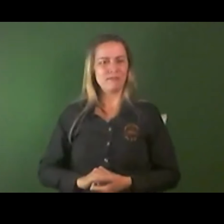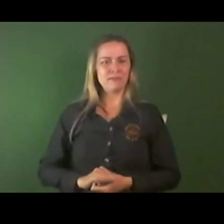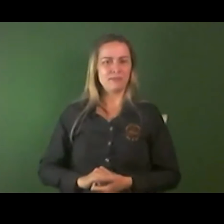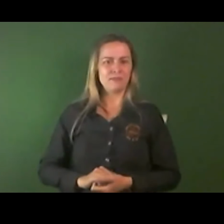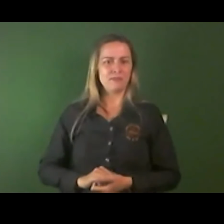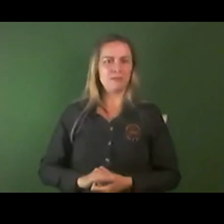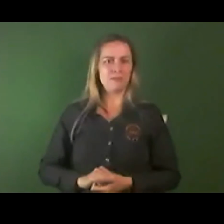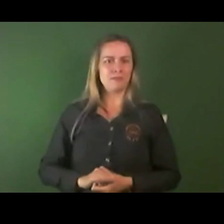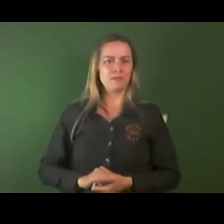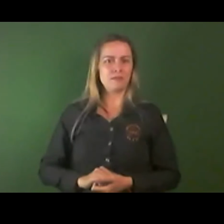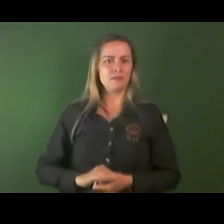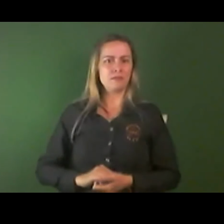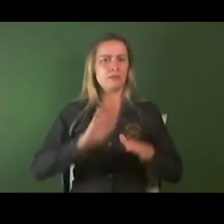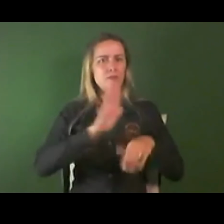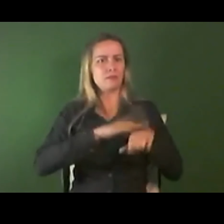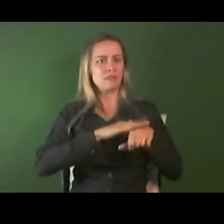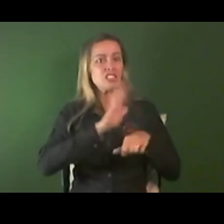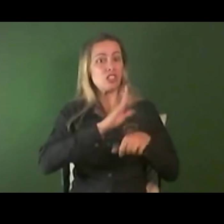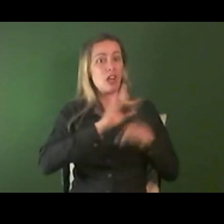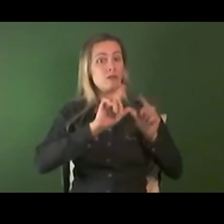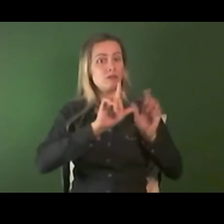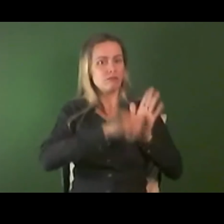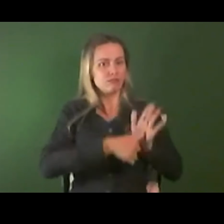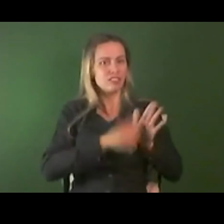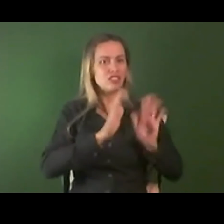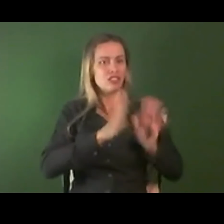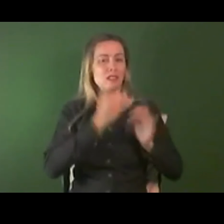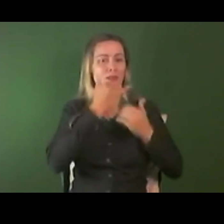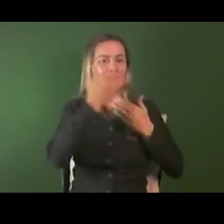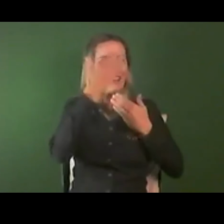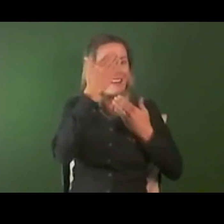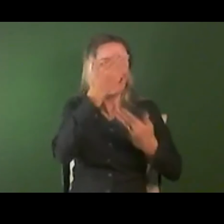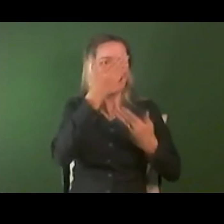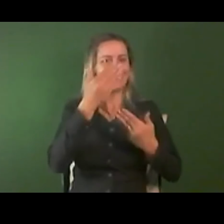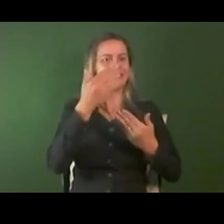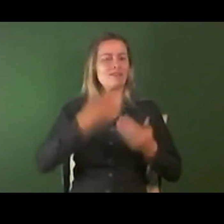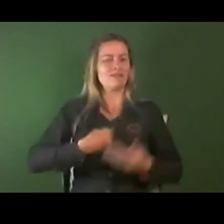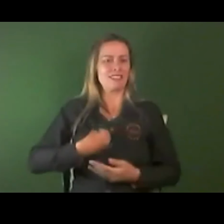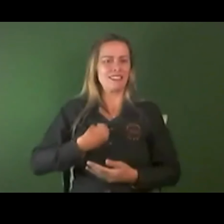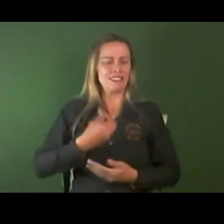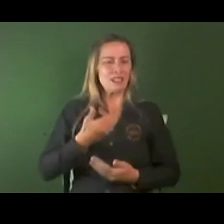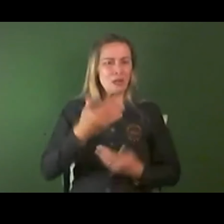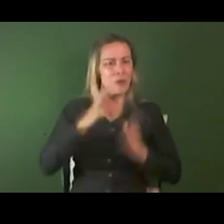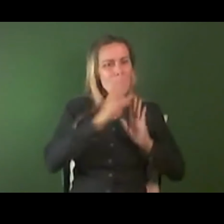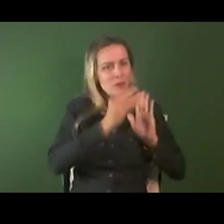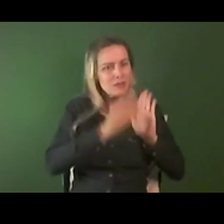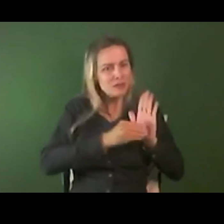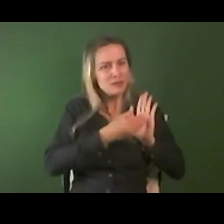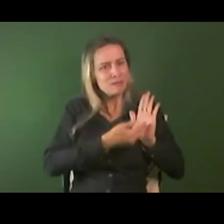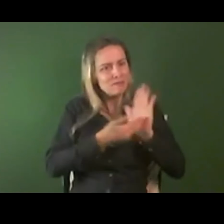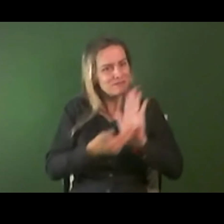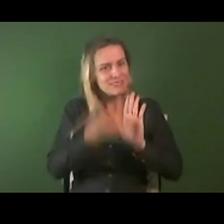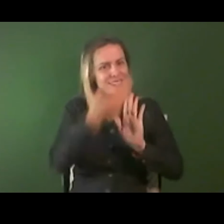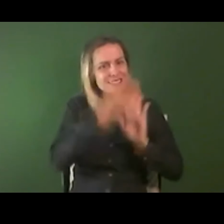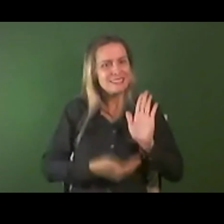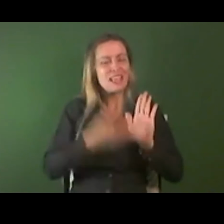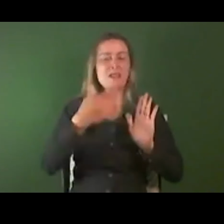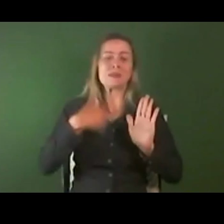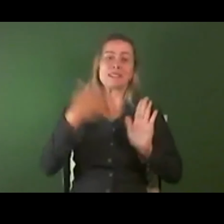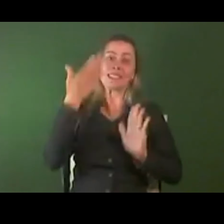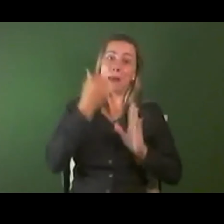Marcelo, a gente passou um pouquinho já do horário, tá? Eu quero agradecer por você compartilhar todo esse conteúdo com a gente. Eu sei que a gente poderia ficar muito mais